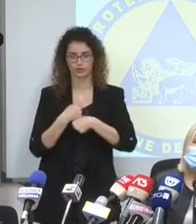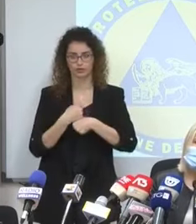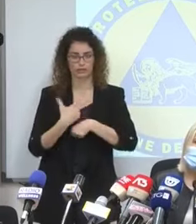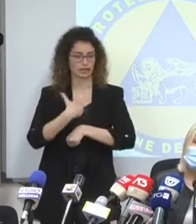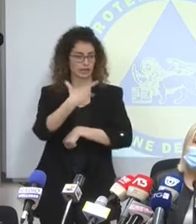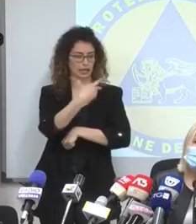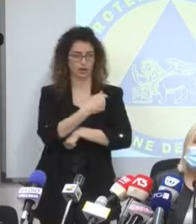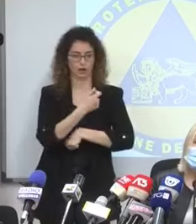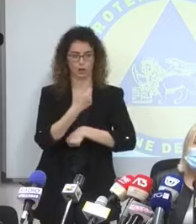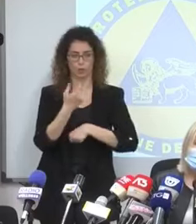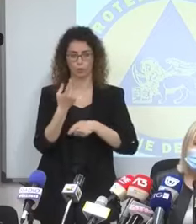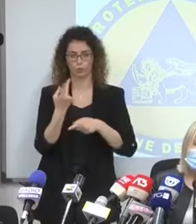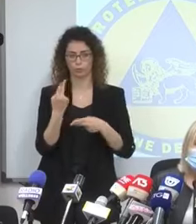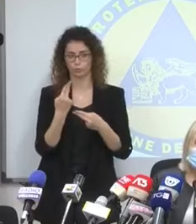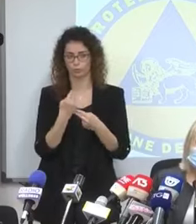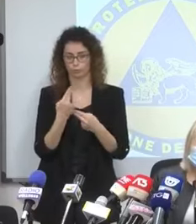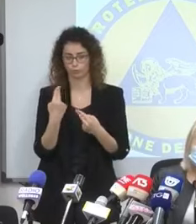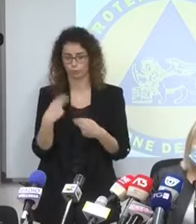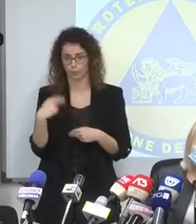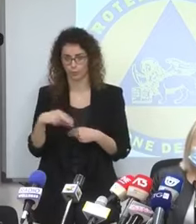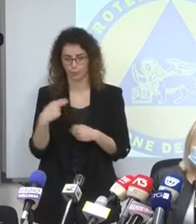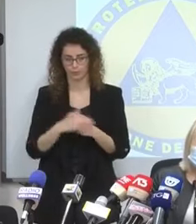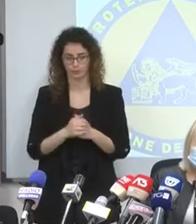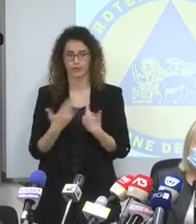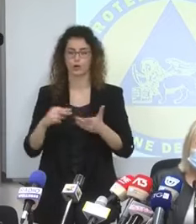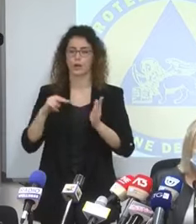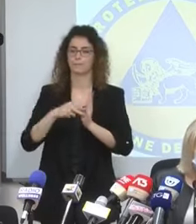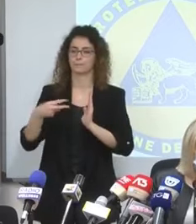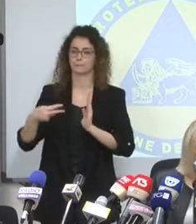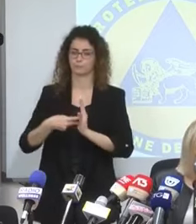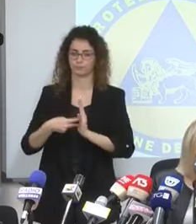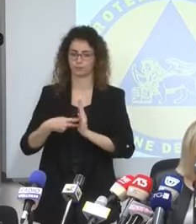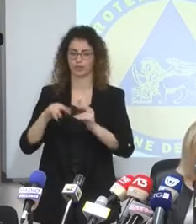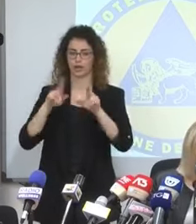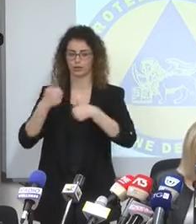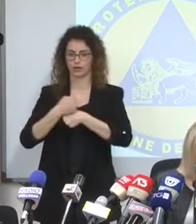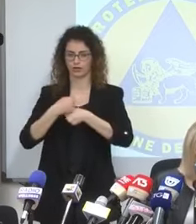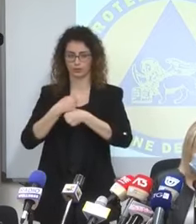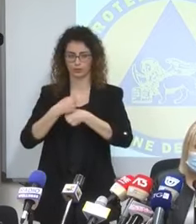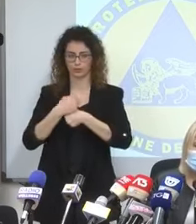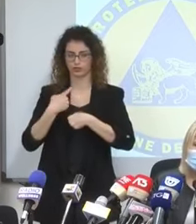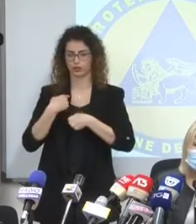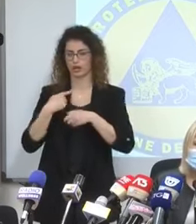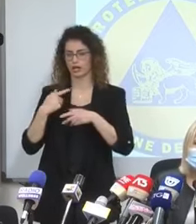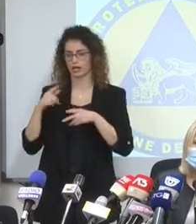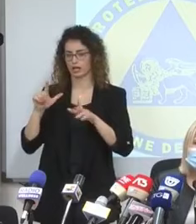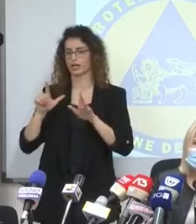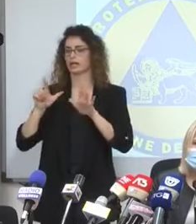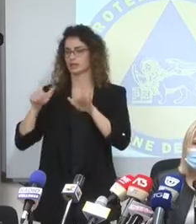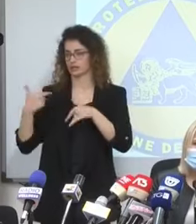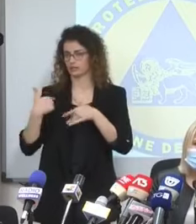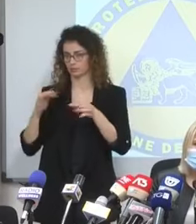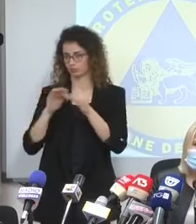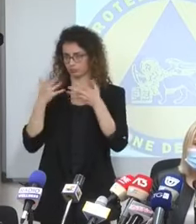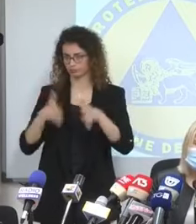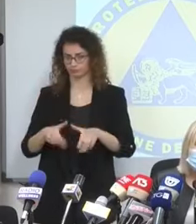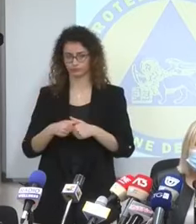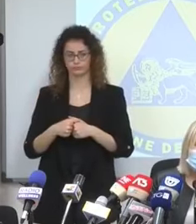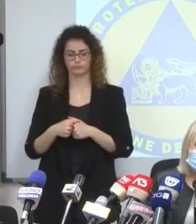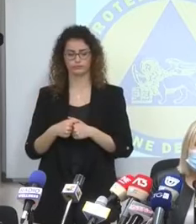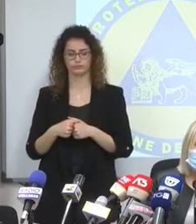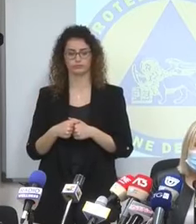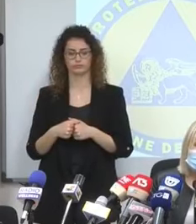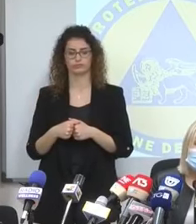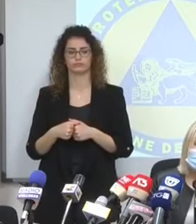fare l'iniezione. Allora, il problema, allora con i farmacisti abbiamo fatto un incontro questa settimana e